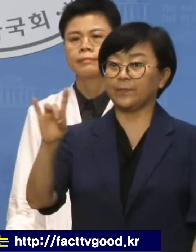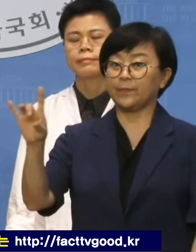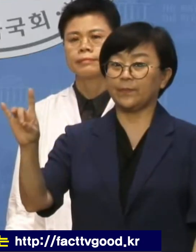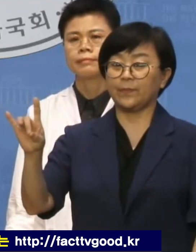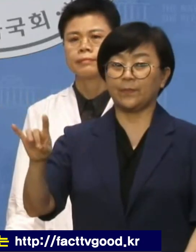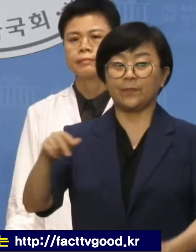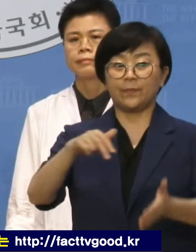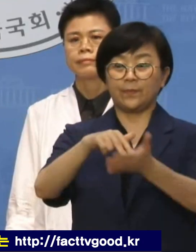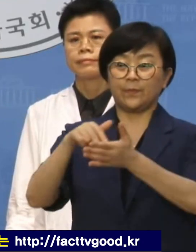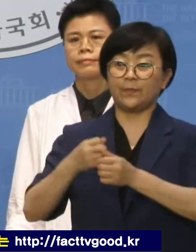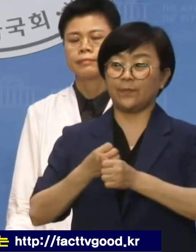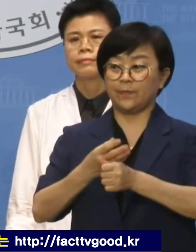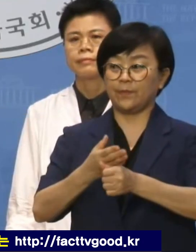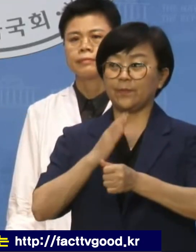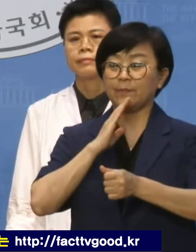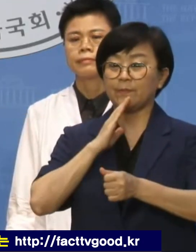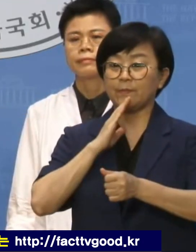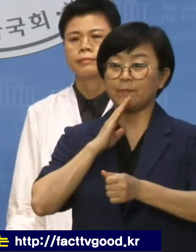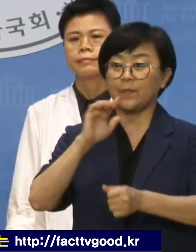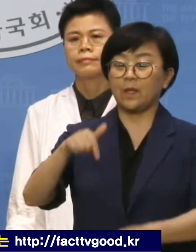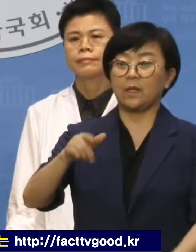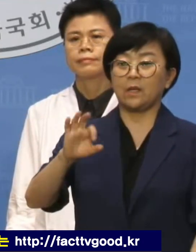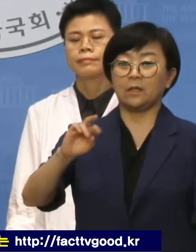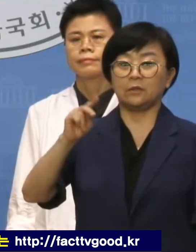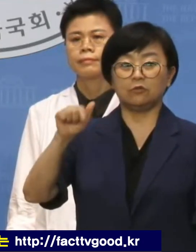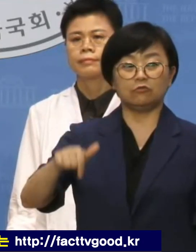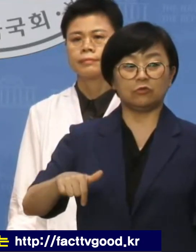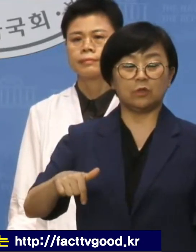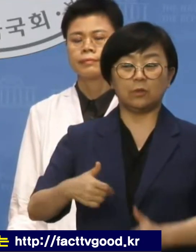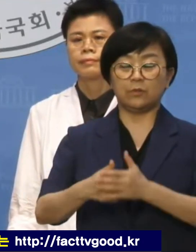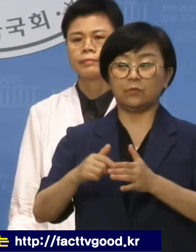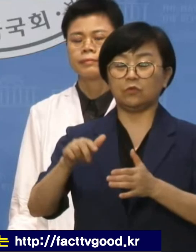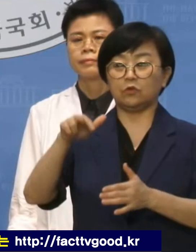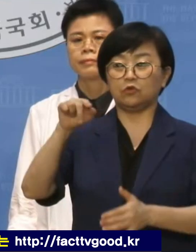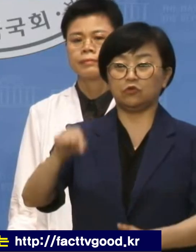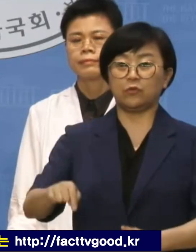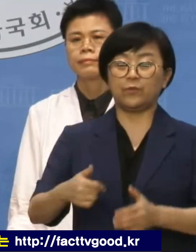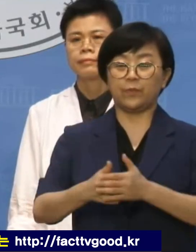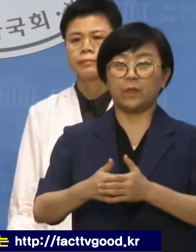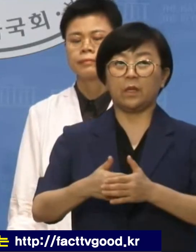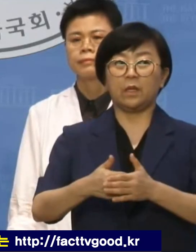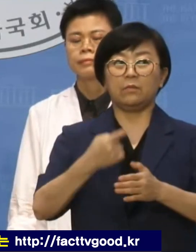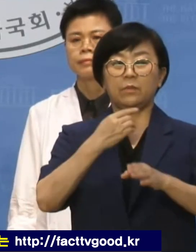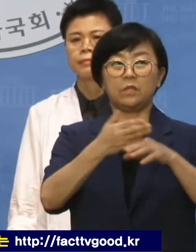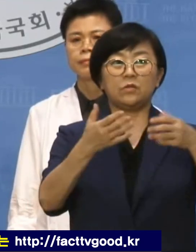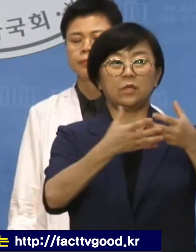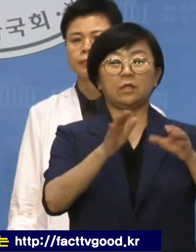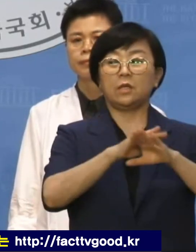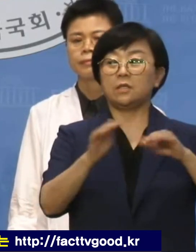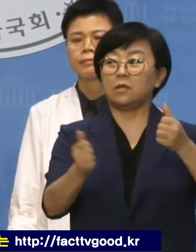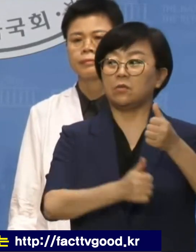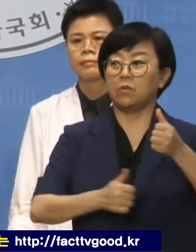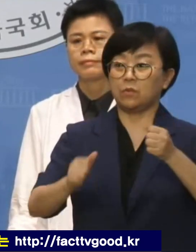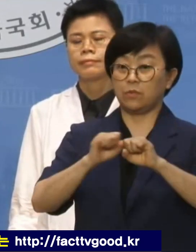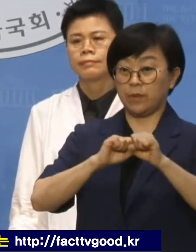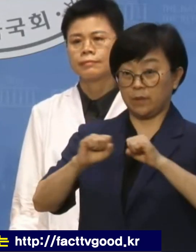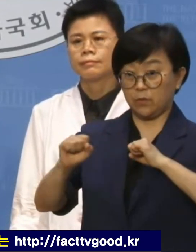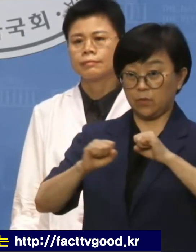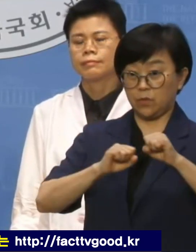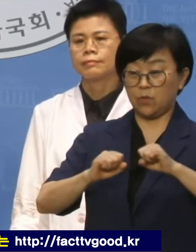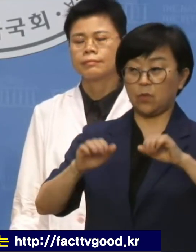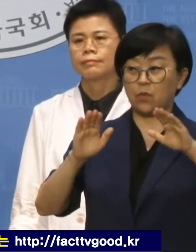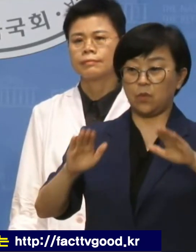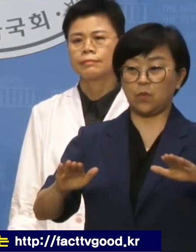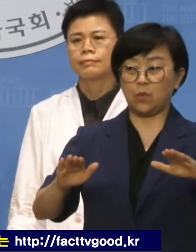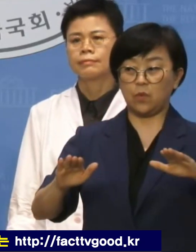동네에 목소리를 전달하도록 하겠습니다. 먼저 강덕구님께서 최근까지 민주당 TF, 민주당 대책위원회 활동과